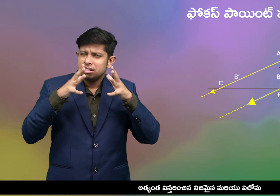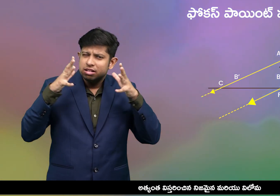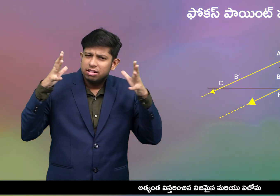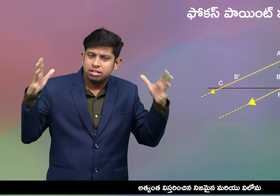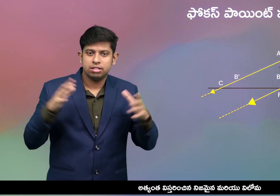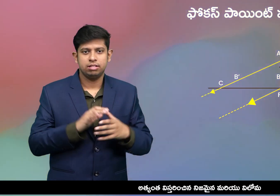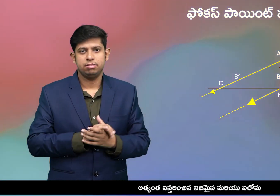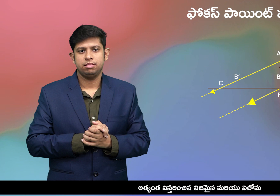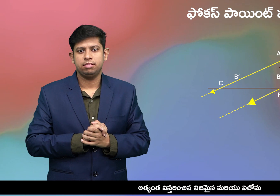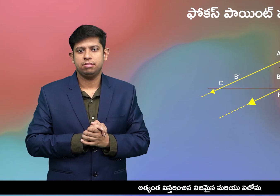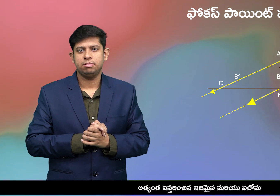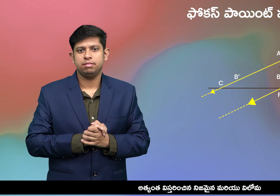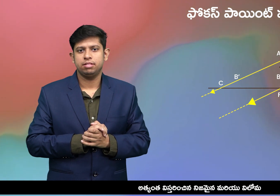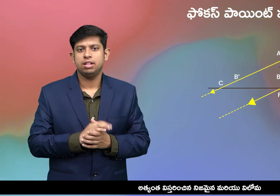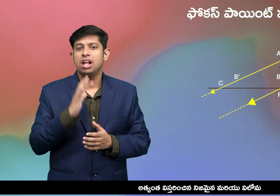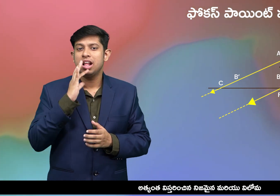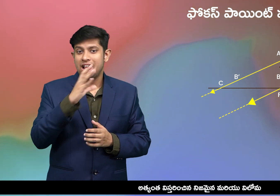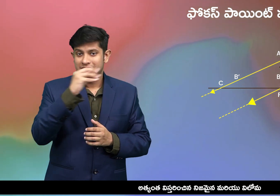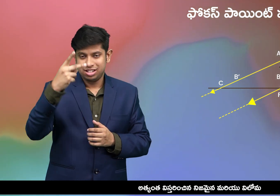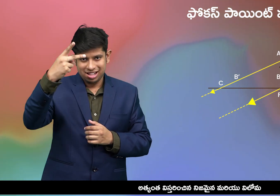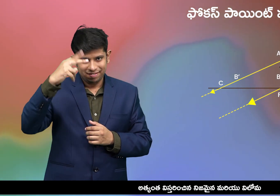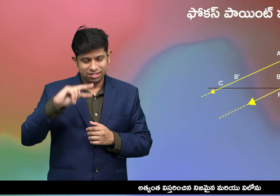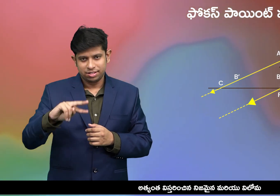అత్యంత విస్తరించిన నిజమైన మరియు విలోమ.